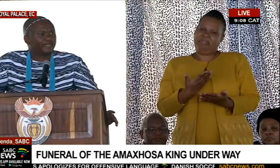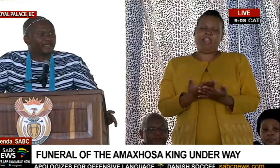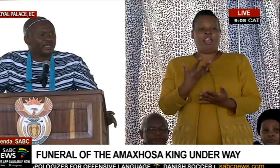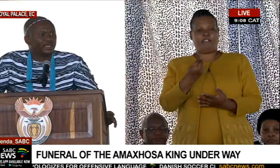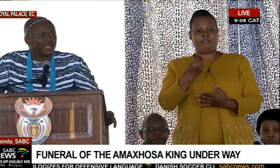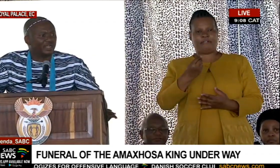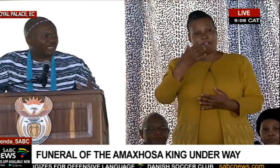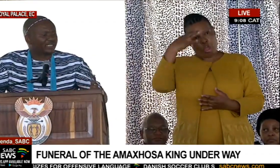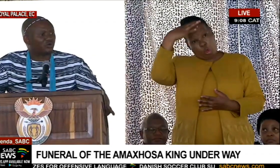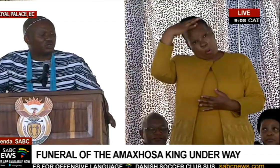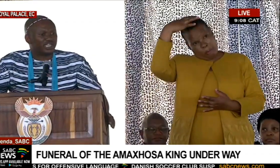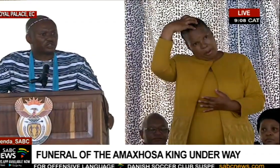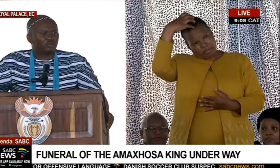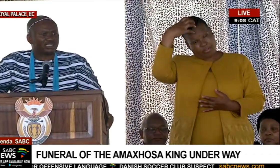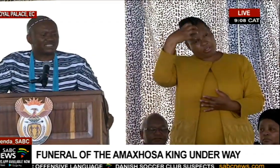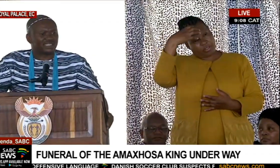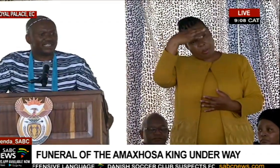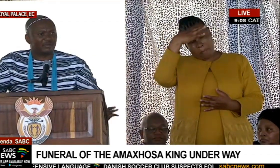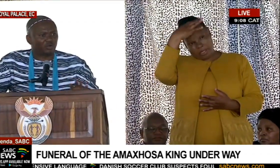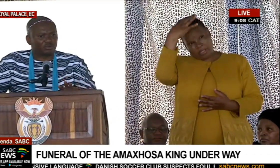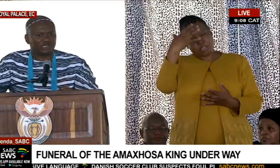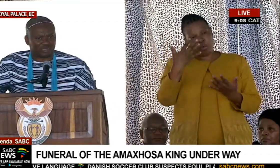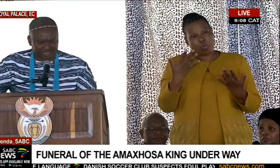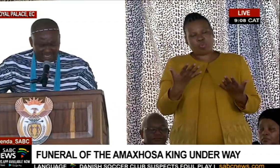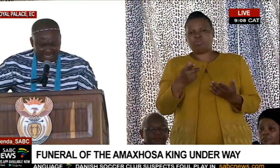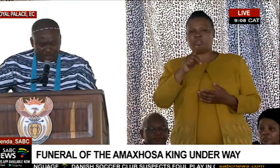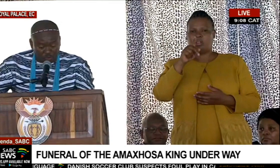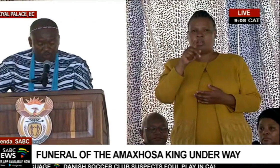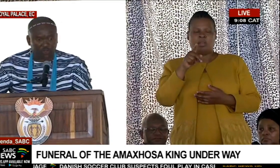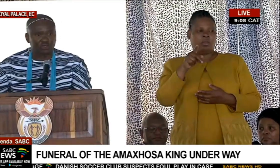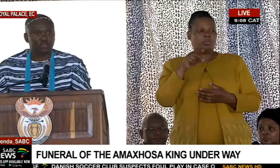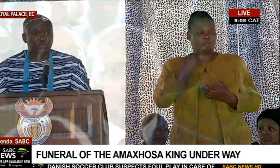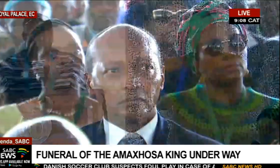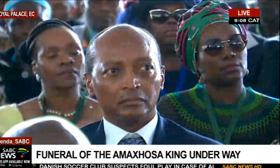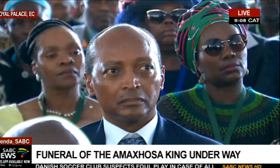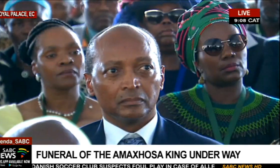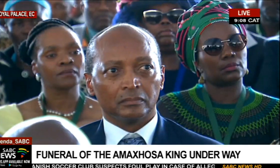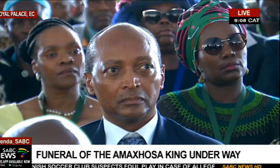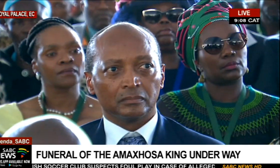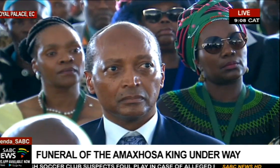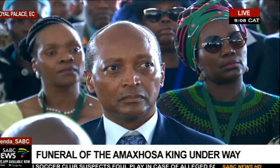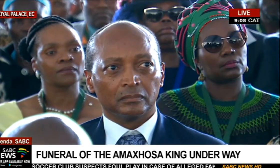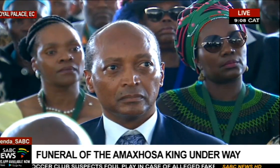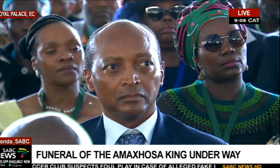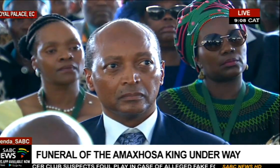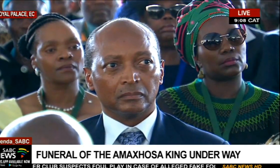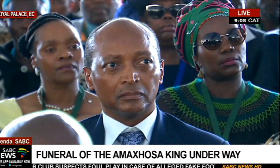Mutsipe enimazi kakhulu njengosomashishini ebengumuntu obesebenzisana kakhulu nokumkani